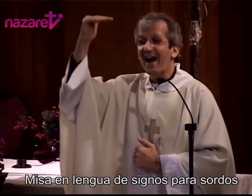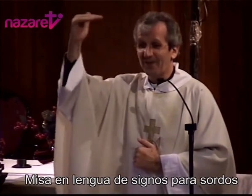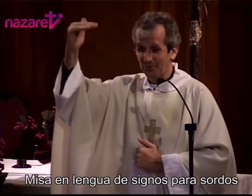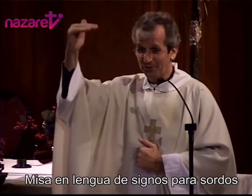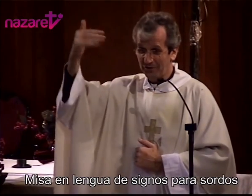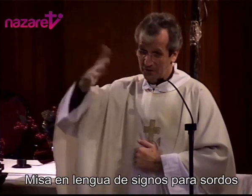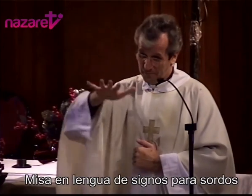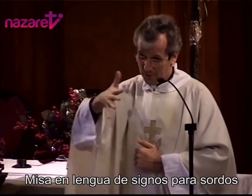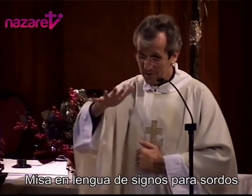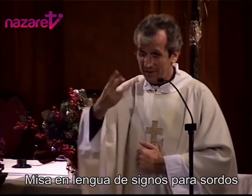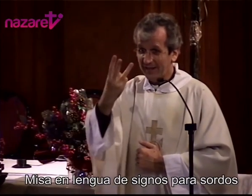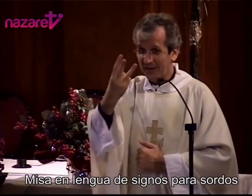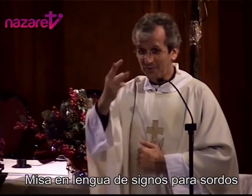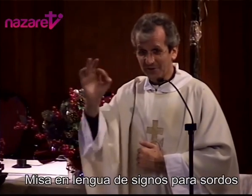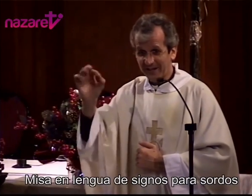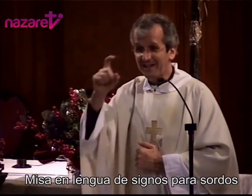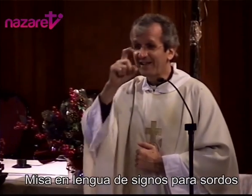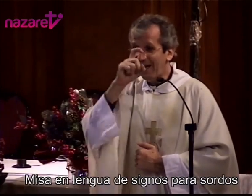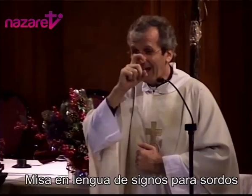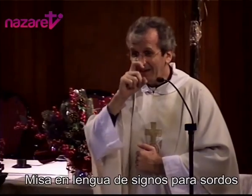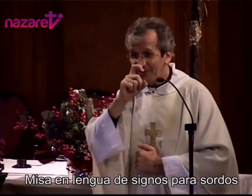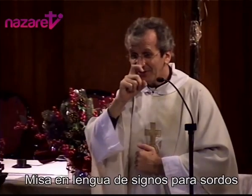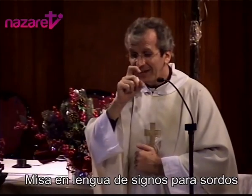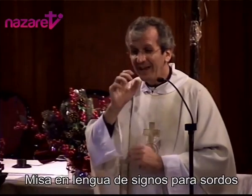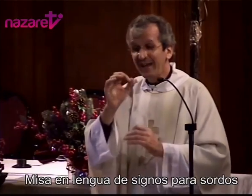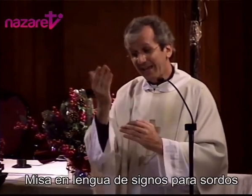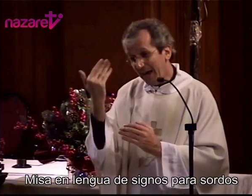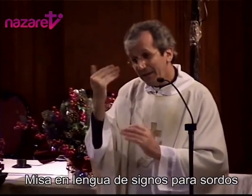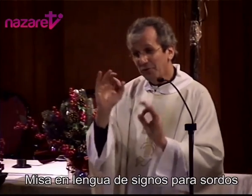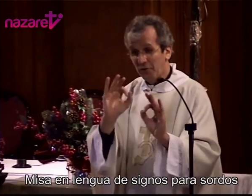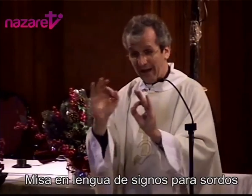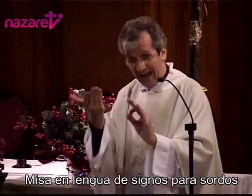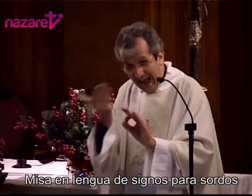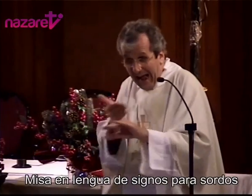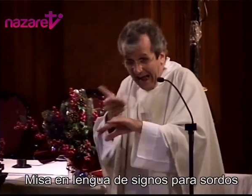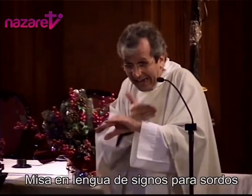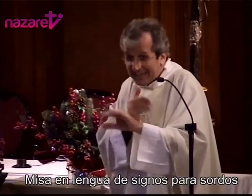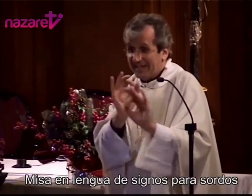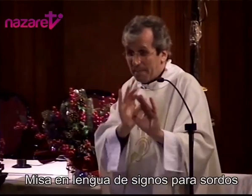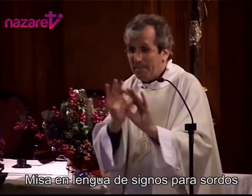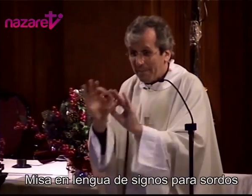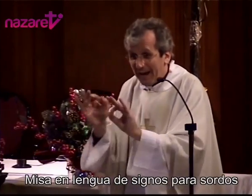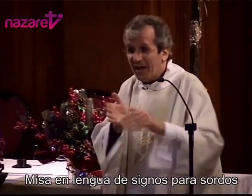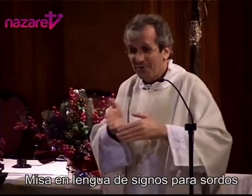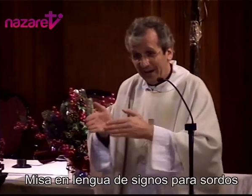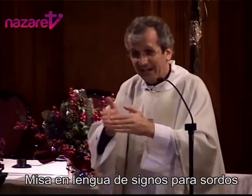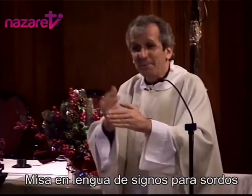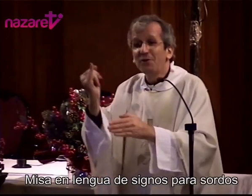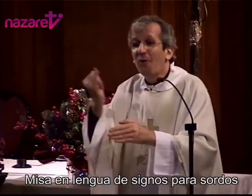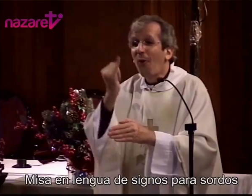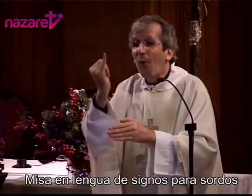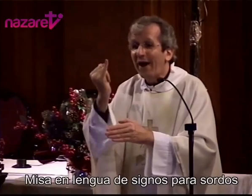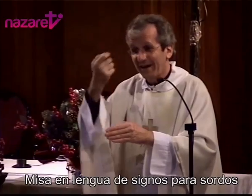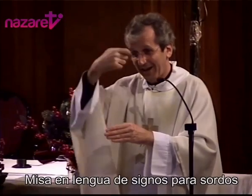ya adulto, probablemente unos 30 años, que habiendo antes preparado el